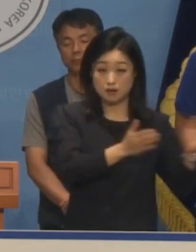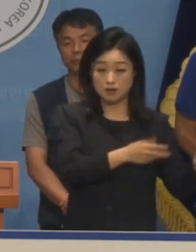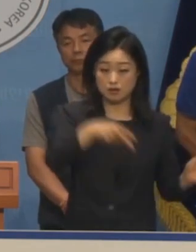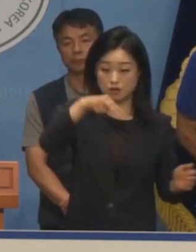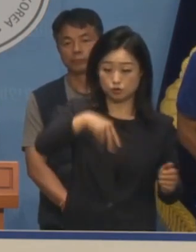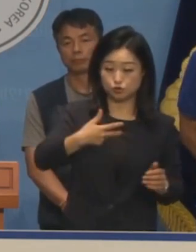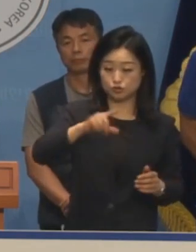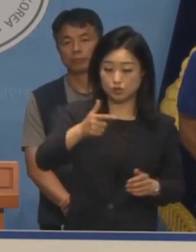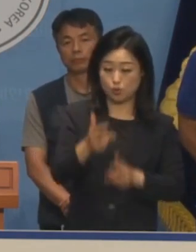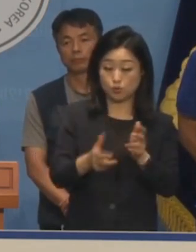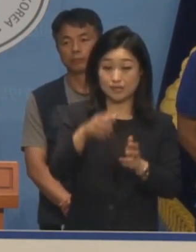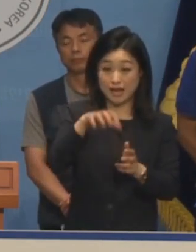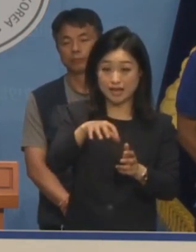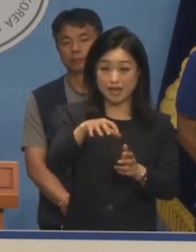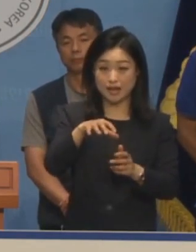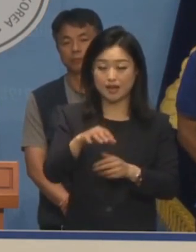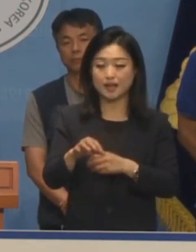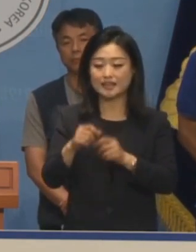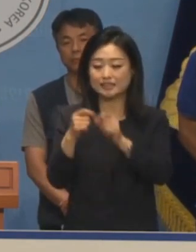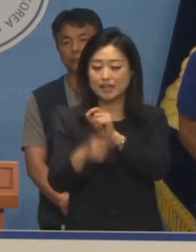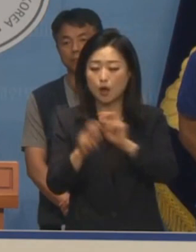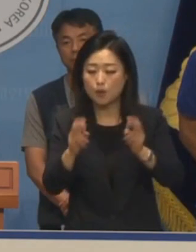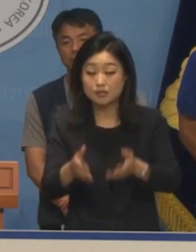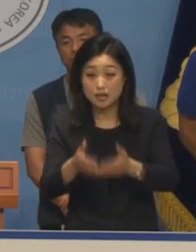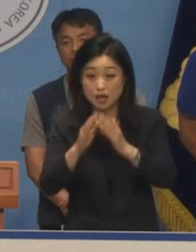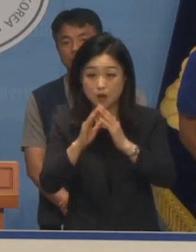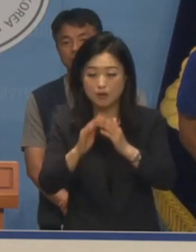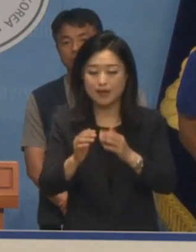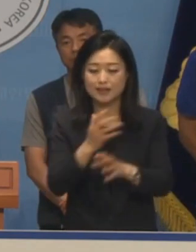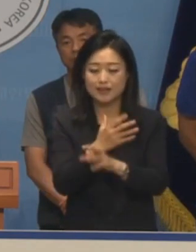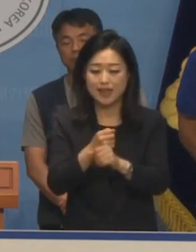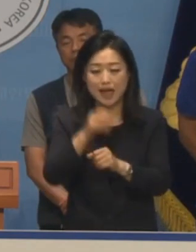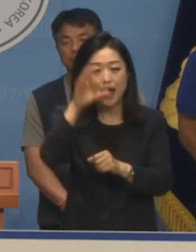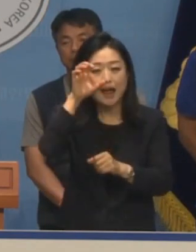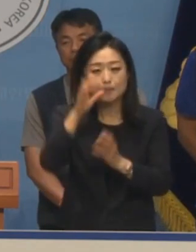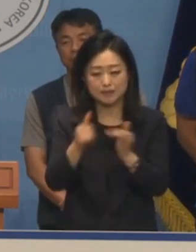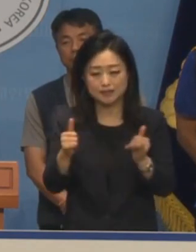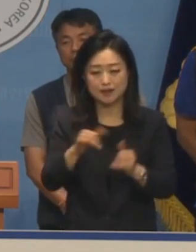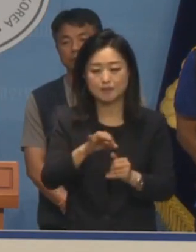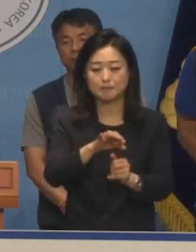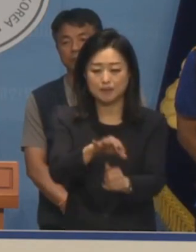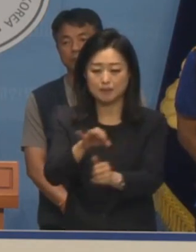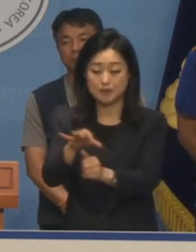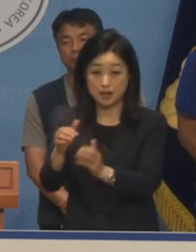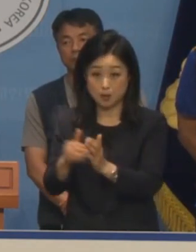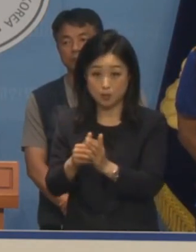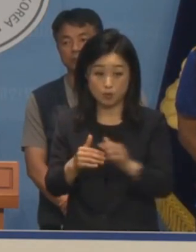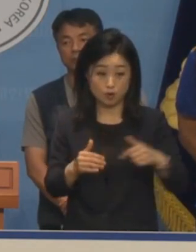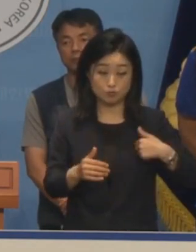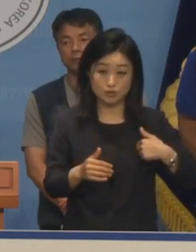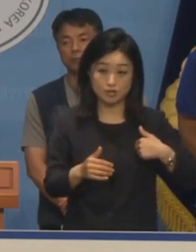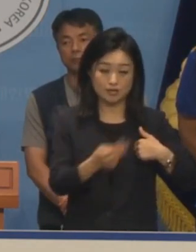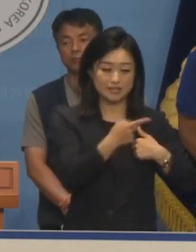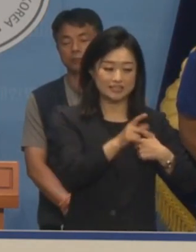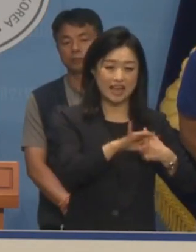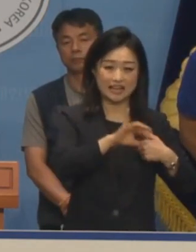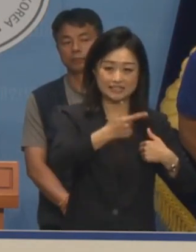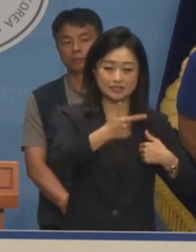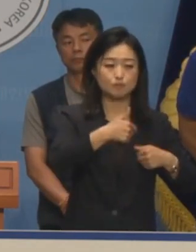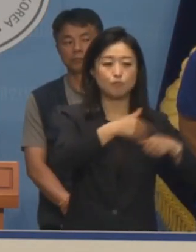자회사 계약직이 들어와 있습니다 그리고 저희를 당진으로 강제 인사 명령을